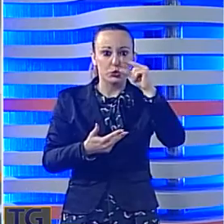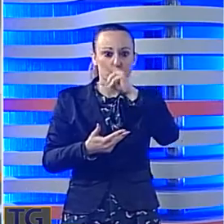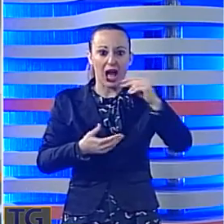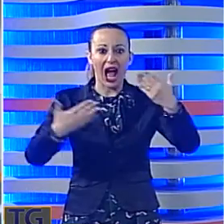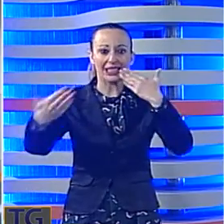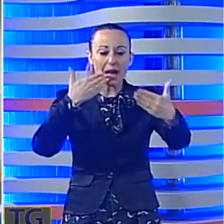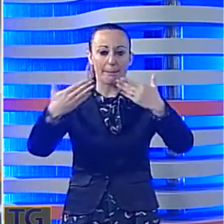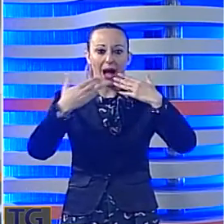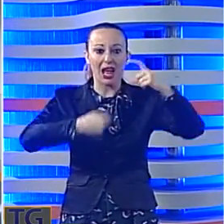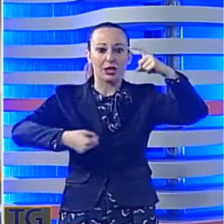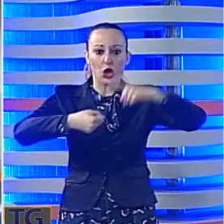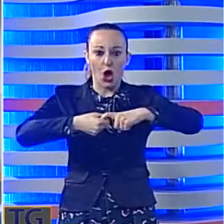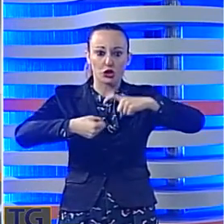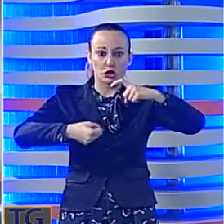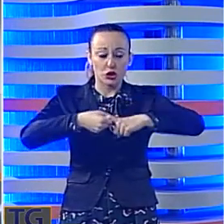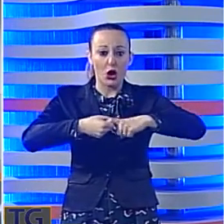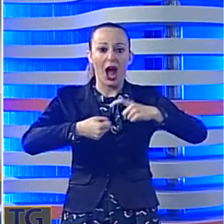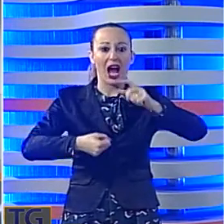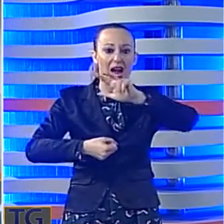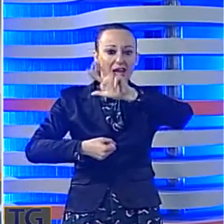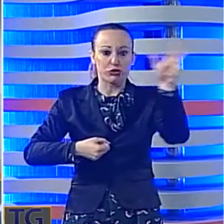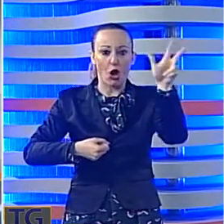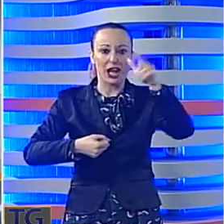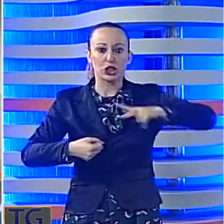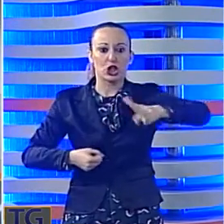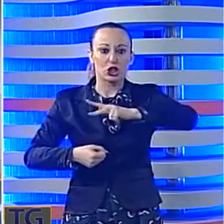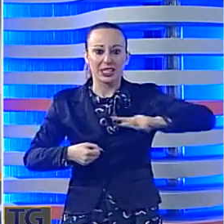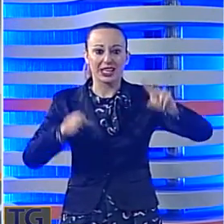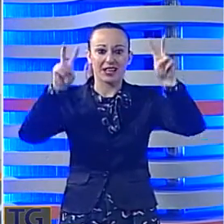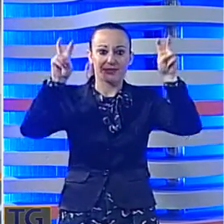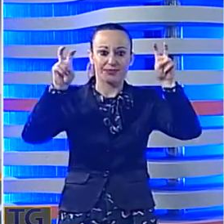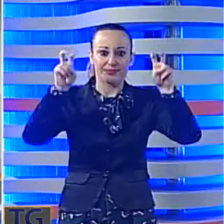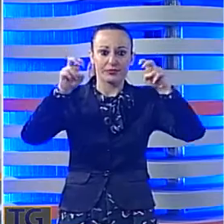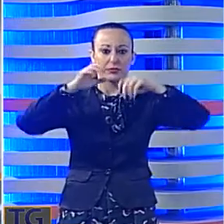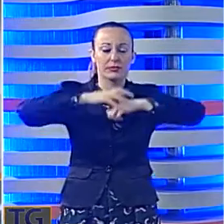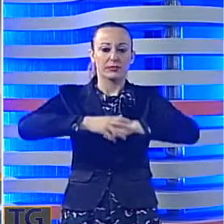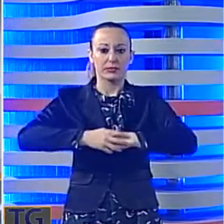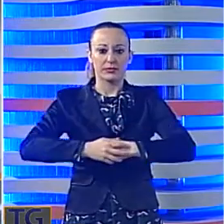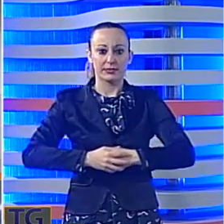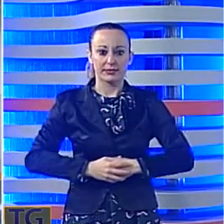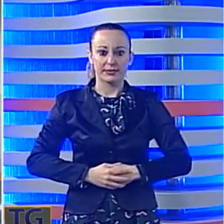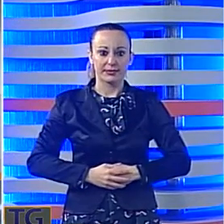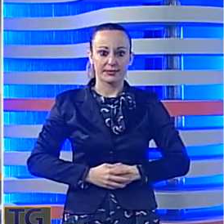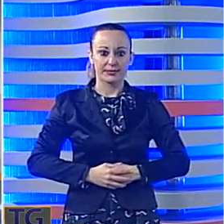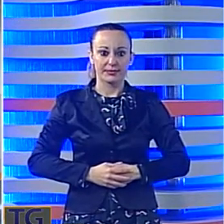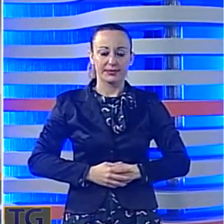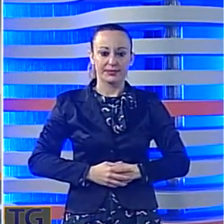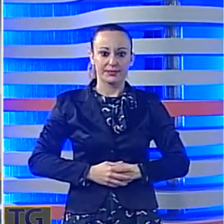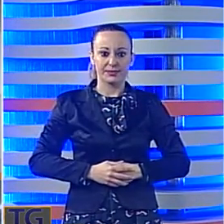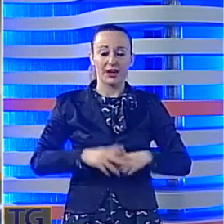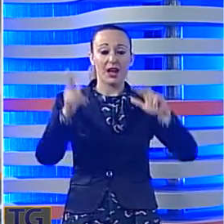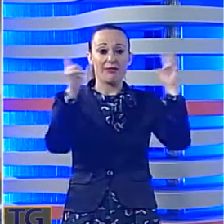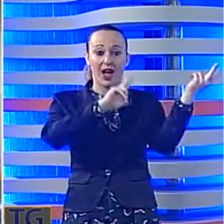riconosciuto dall'assemblea dei soci eppure dalla regione siciliana.